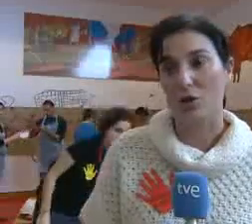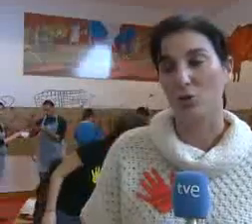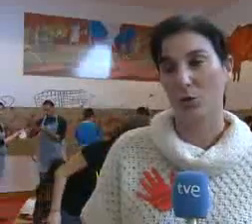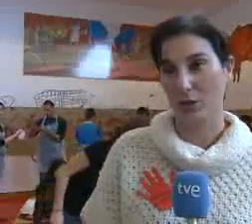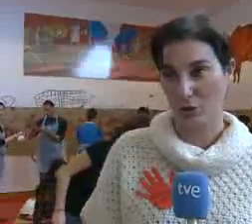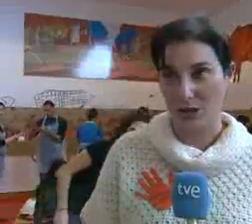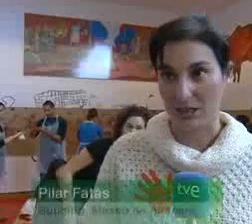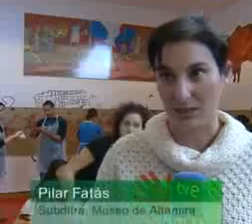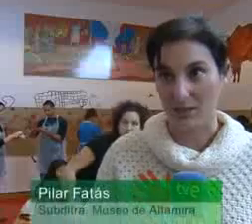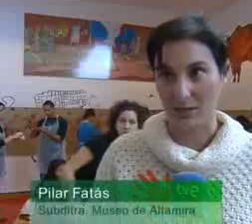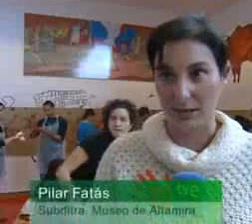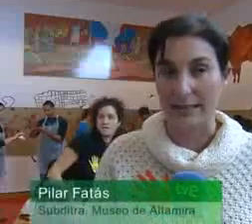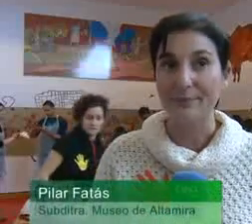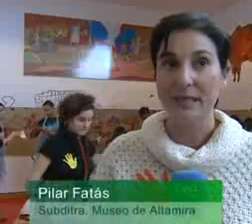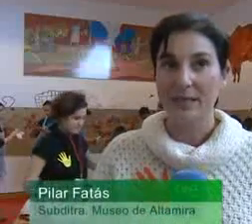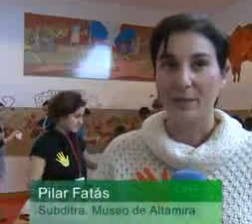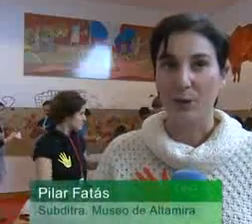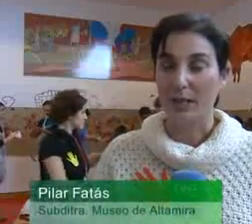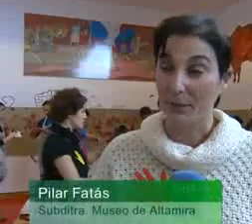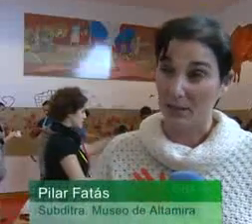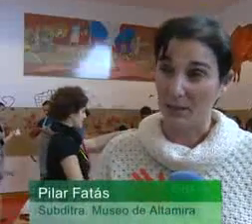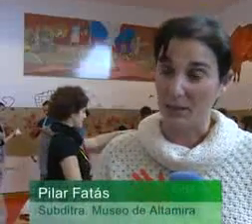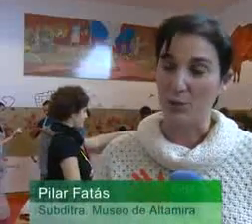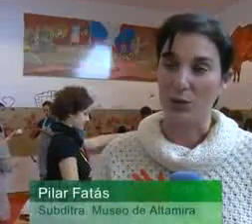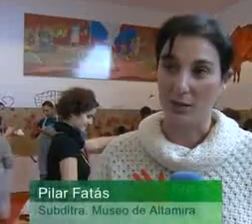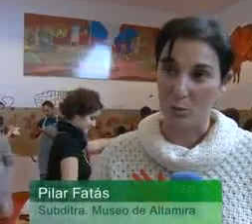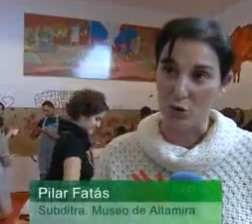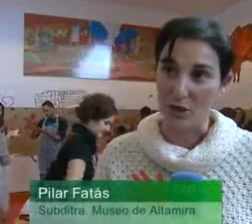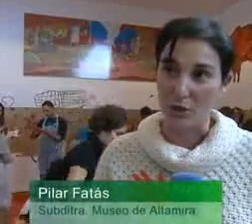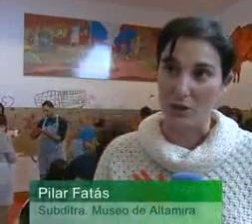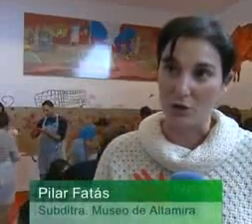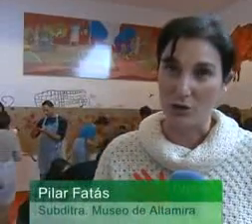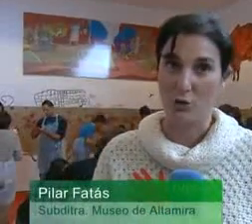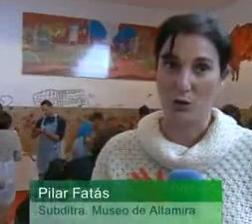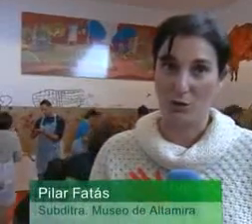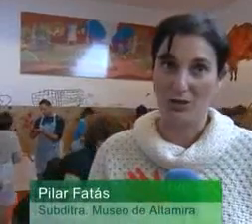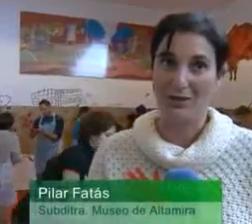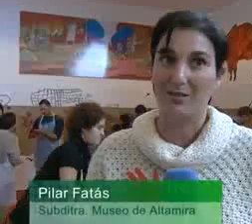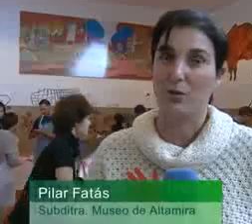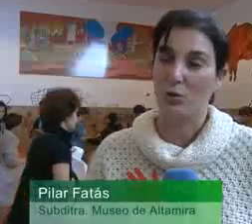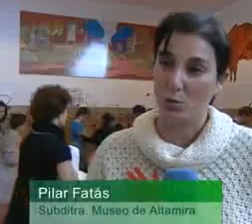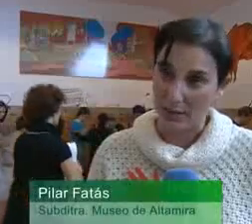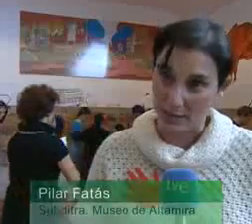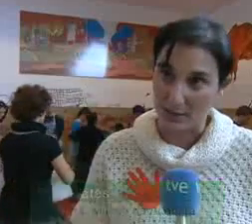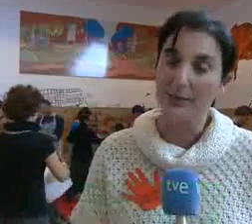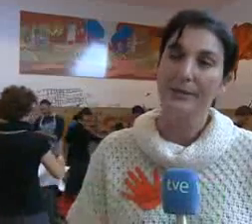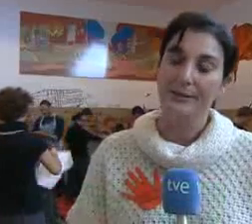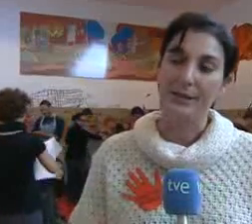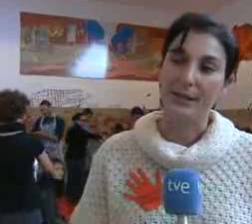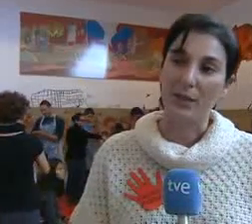sordos protagonistas de este día, que pudieran venir, disfrutar del museo y ellos ser los protagonistas tanto en un taller dedicado